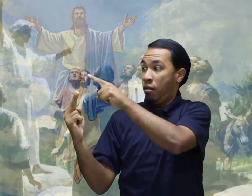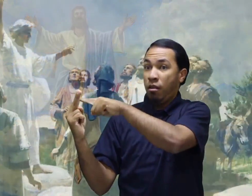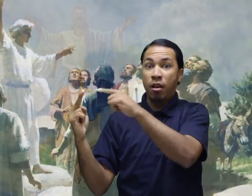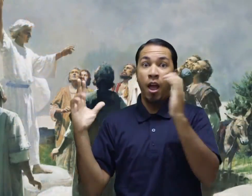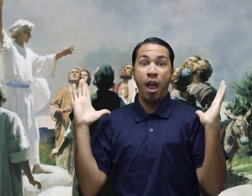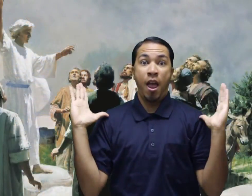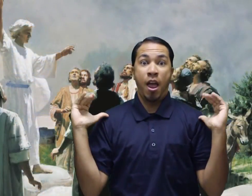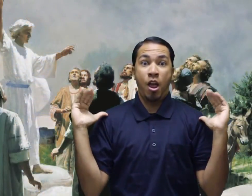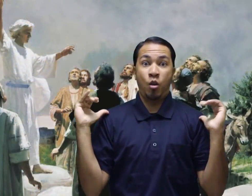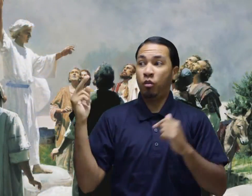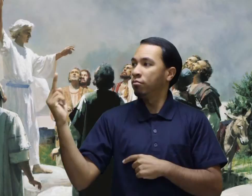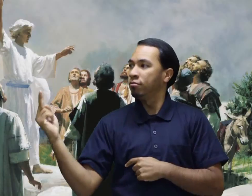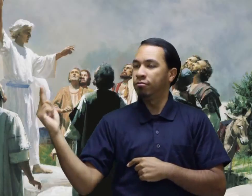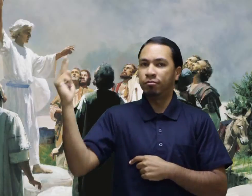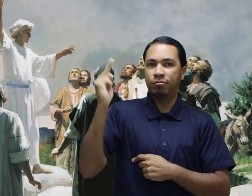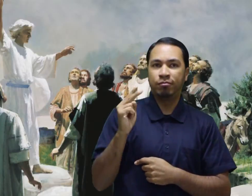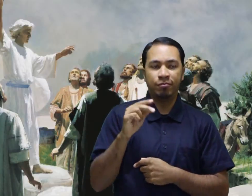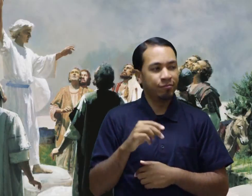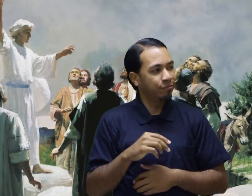Porém, 2 anjos se aproximaram